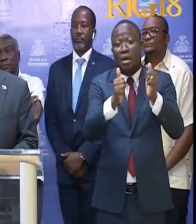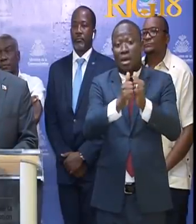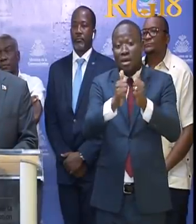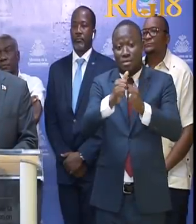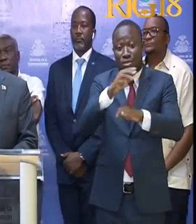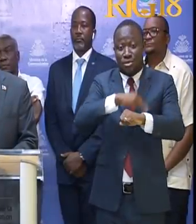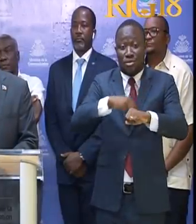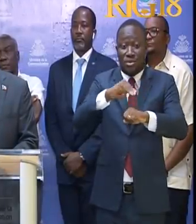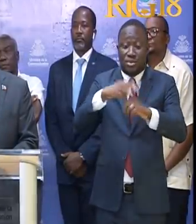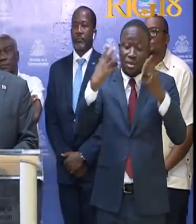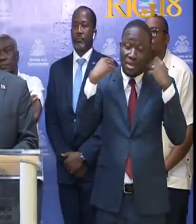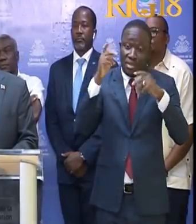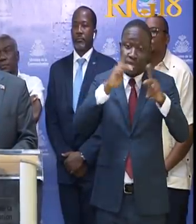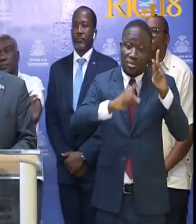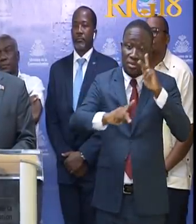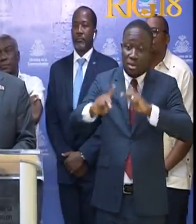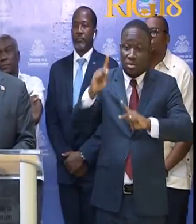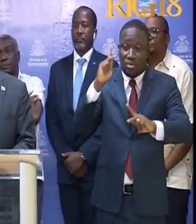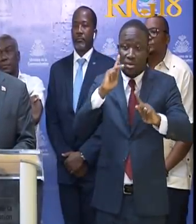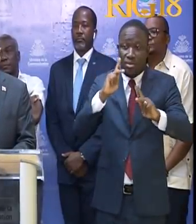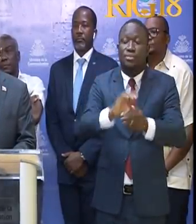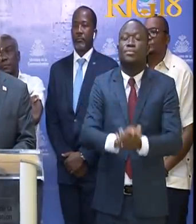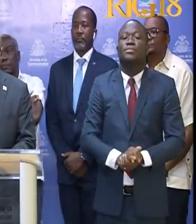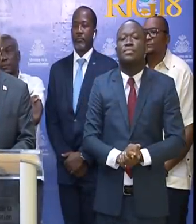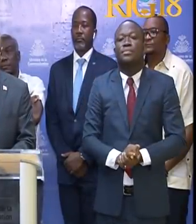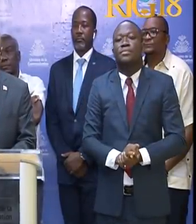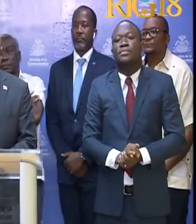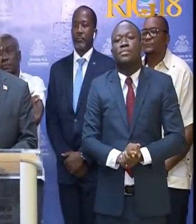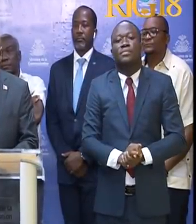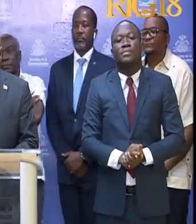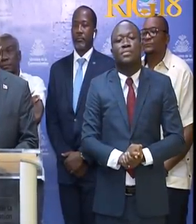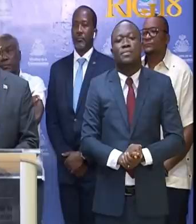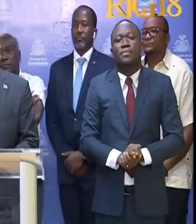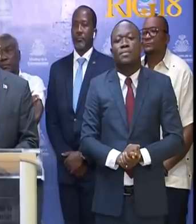le ministère de la Santé publique et de la Population.